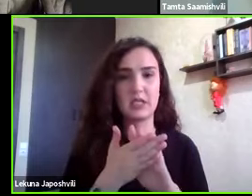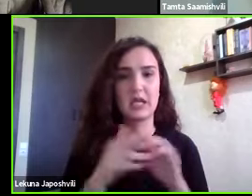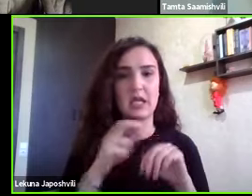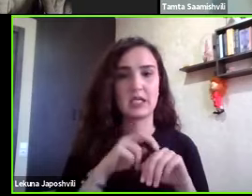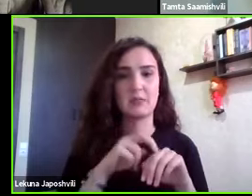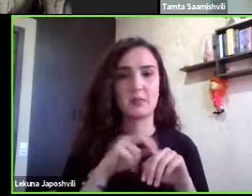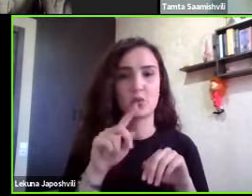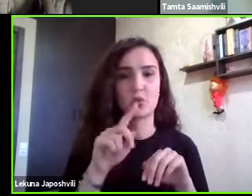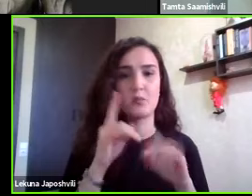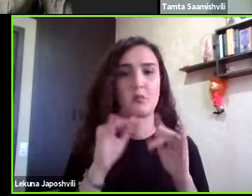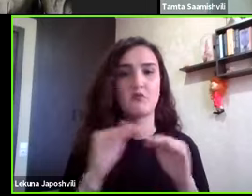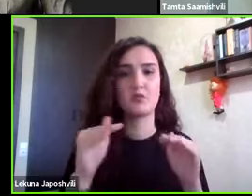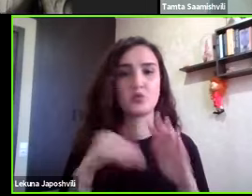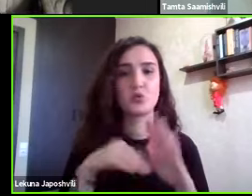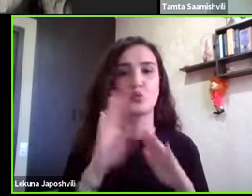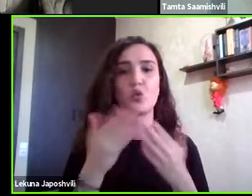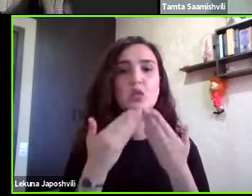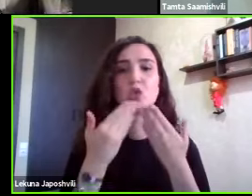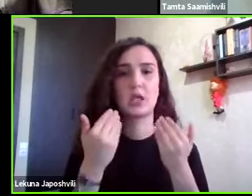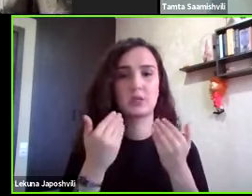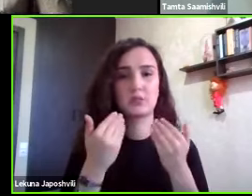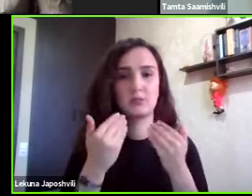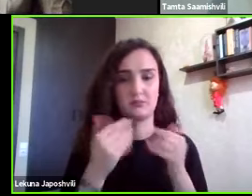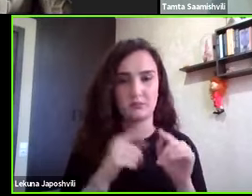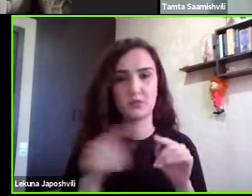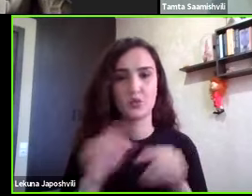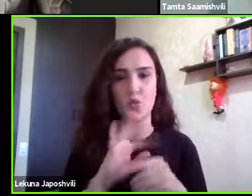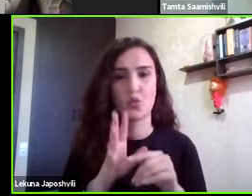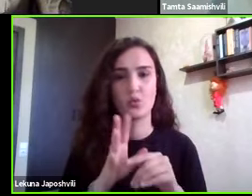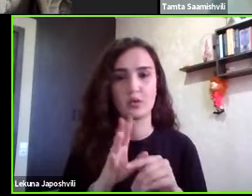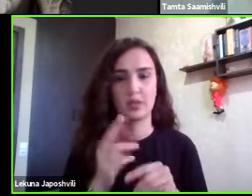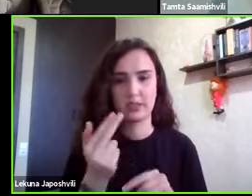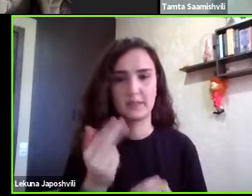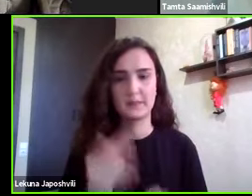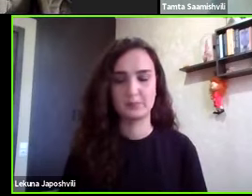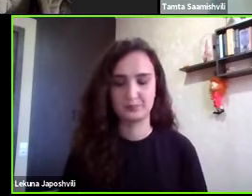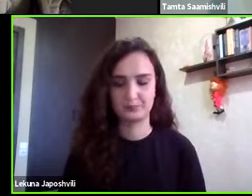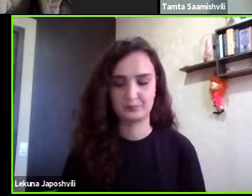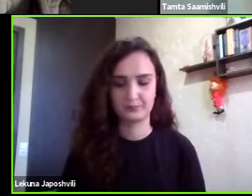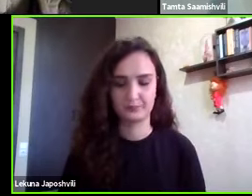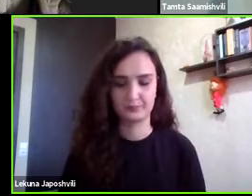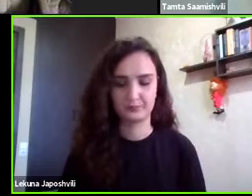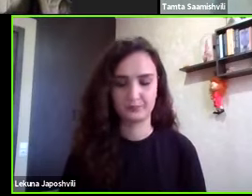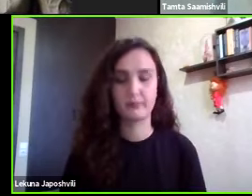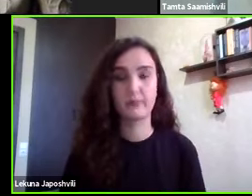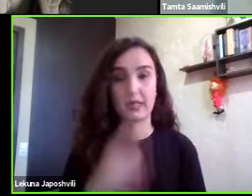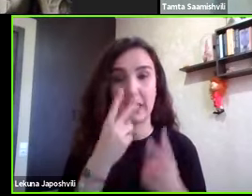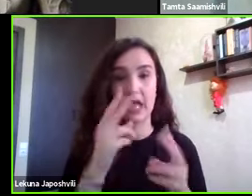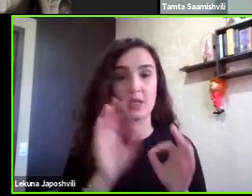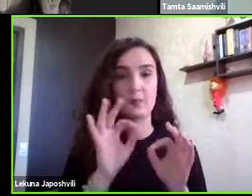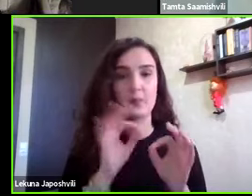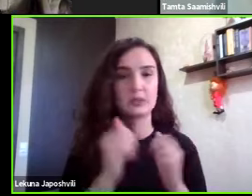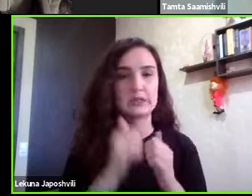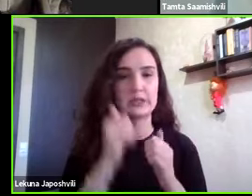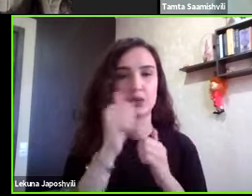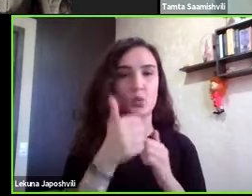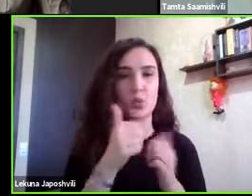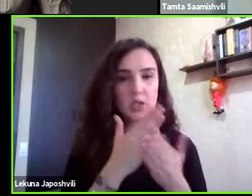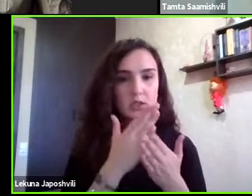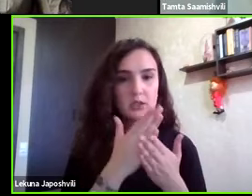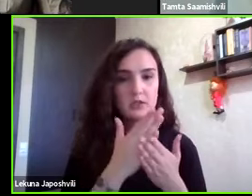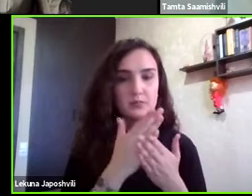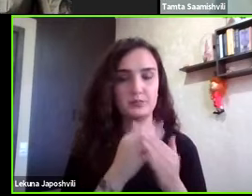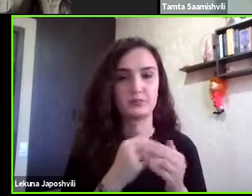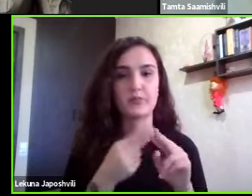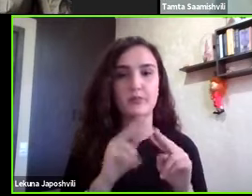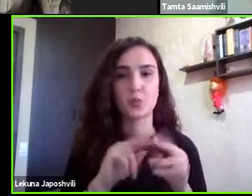რომ ბავშვებში უფრო იოლად მიმდინარეობს კორონავირუსი. კი ბატონო. კი, ნახეთ როგორი სტატისტიკა გვაქვს.